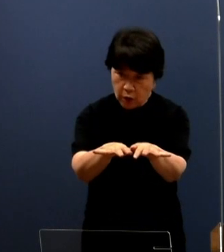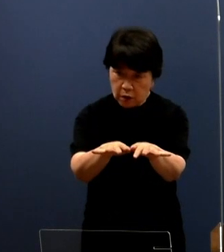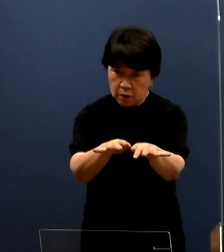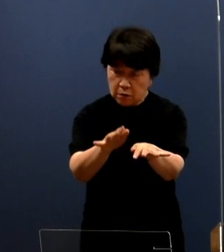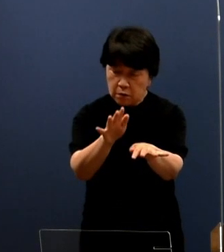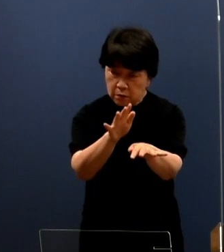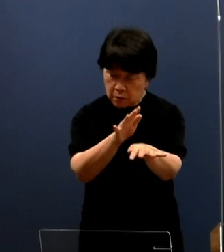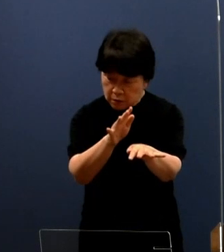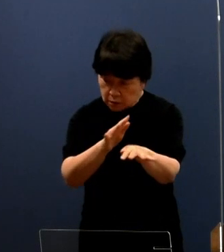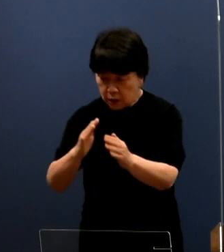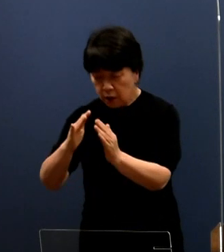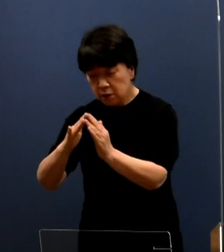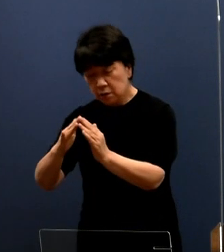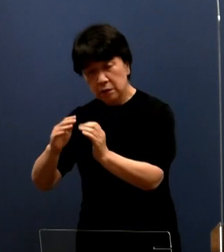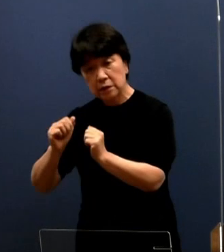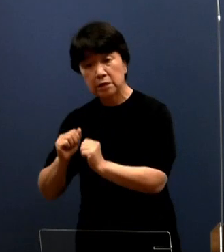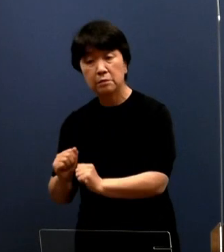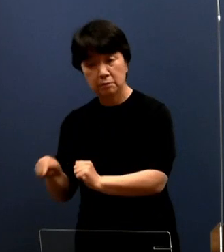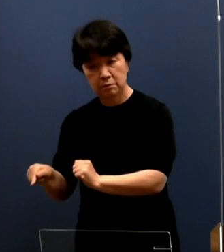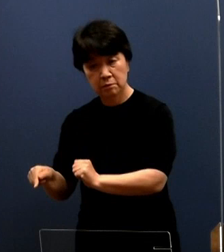ということでは、